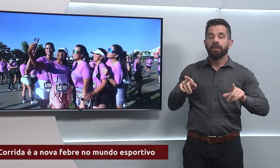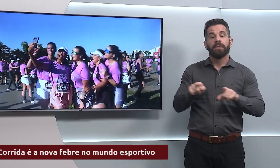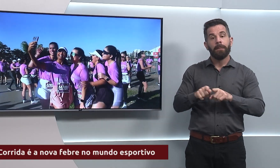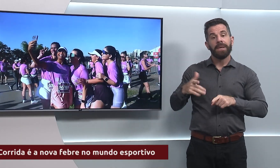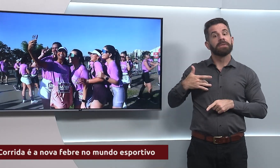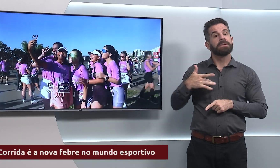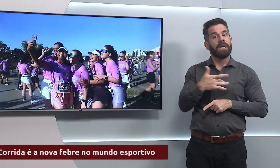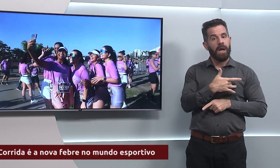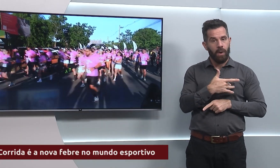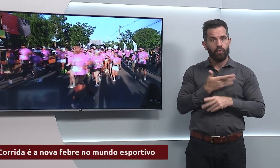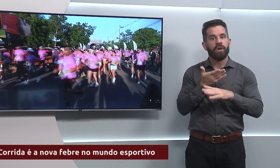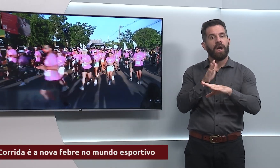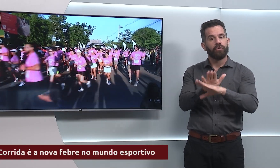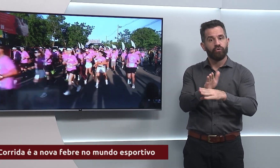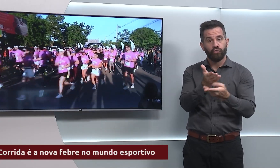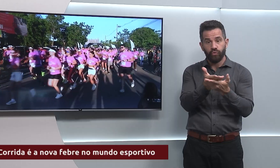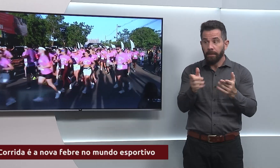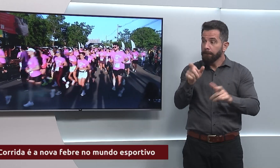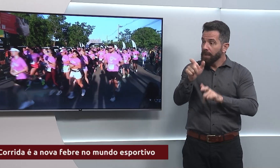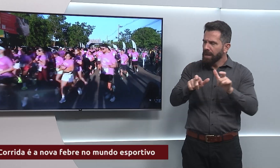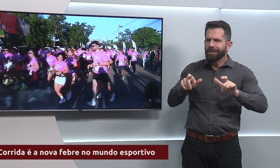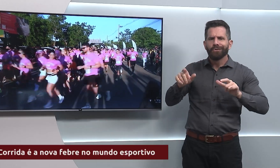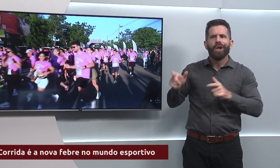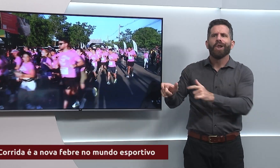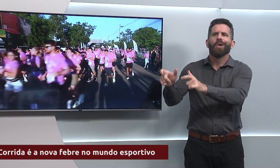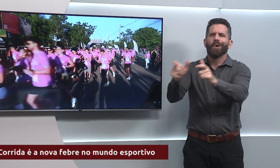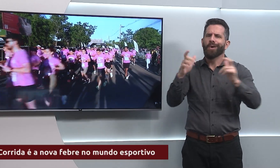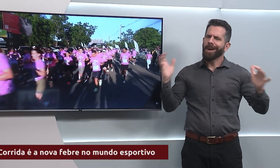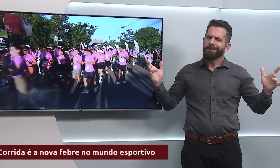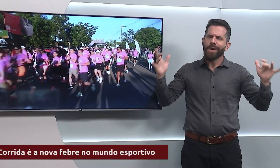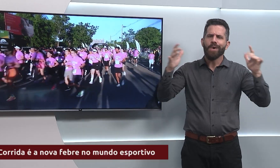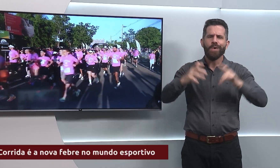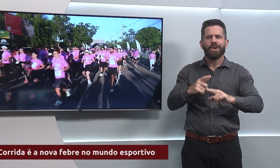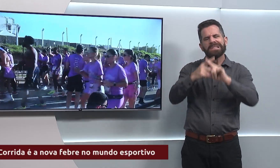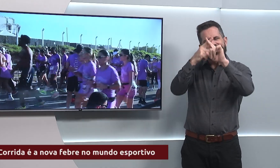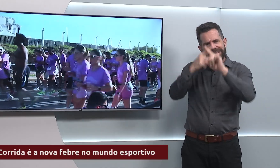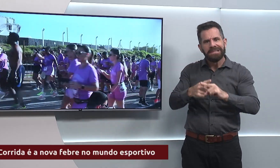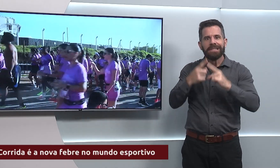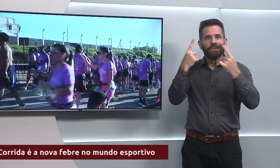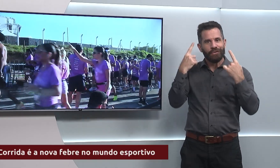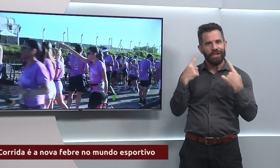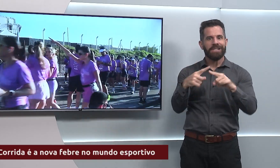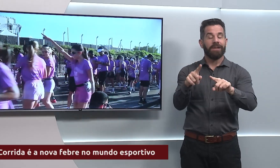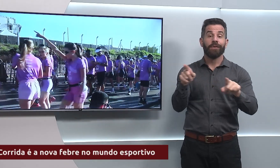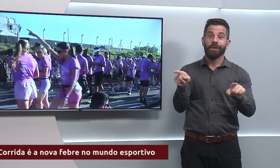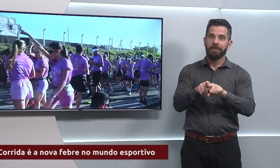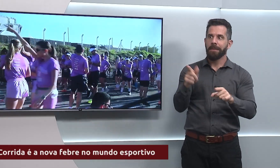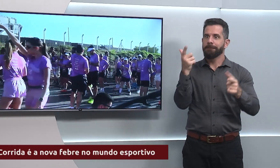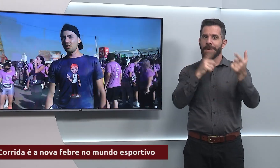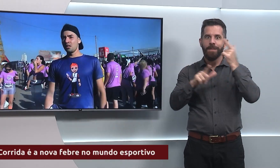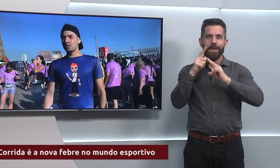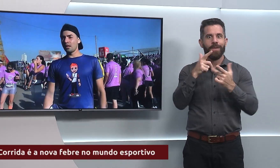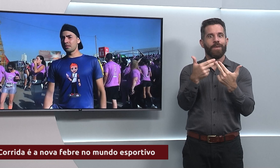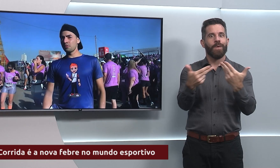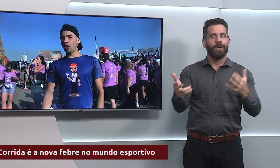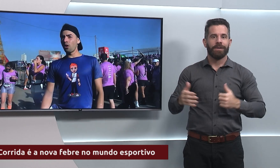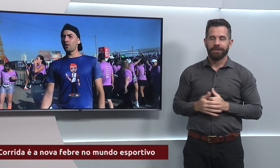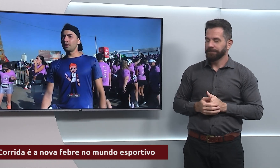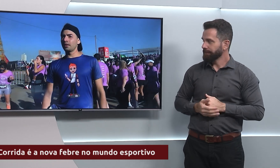de diferentes lugares para compartilhar desafios e, claro, os resultados. Você se envolve ali naquele